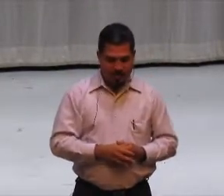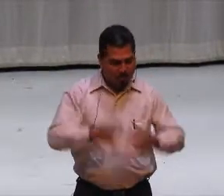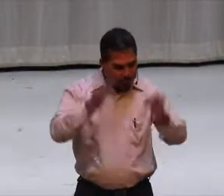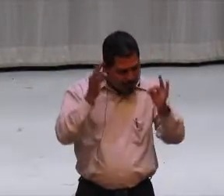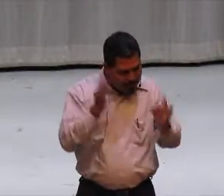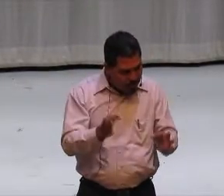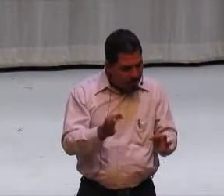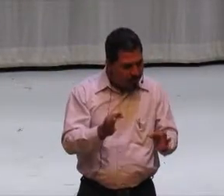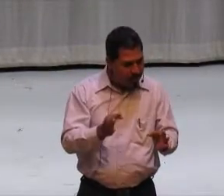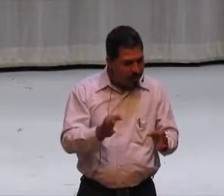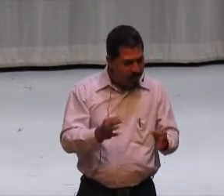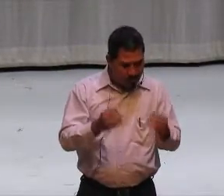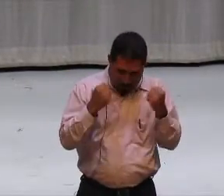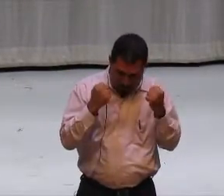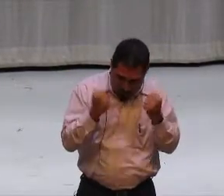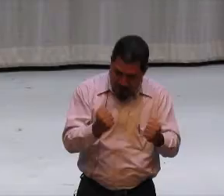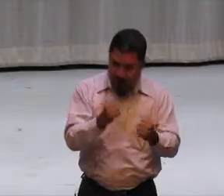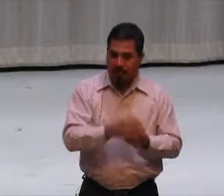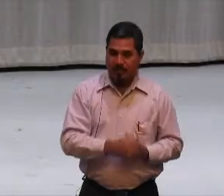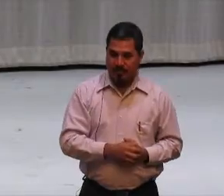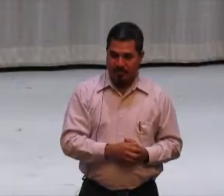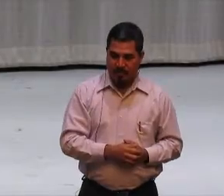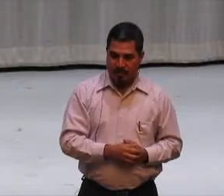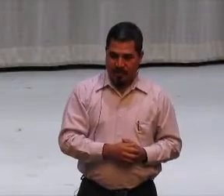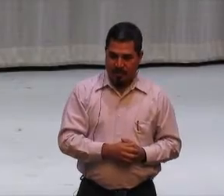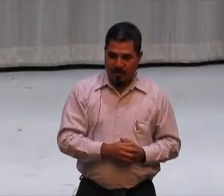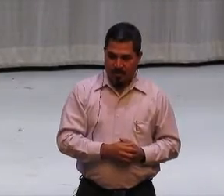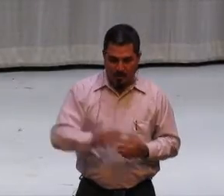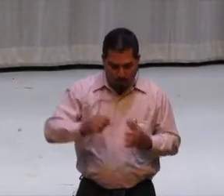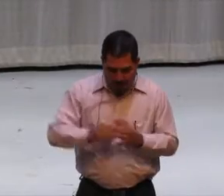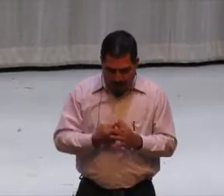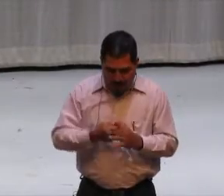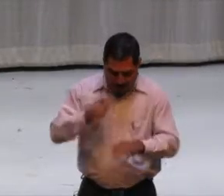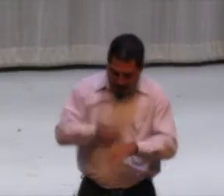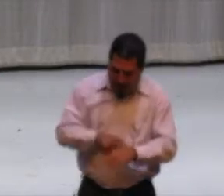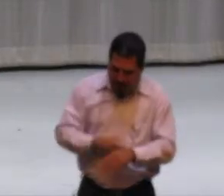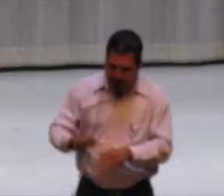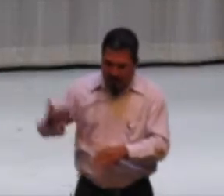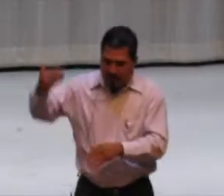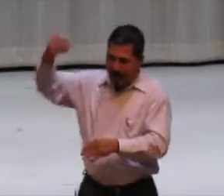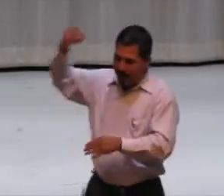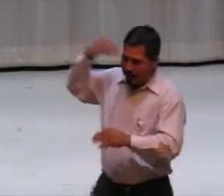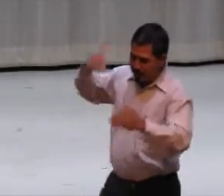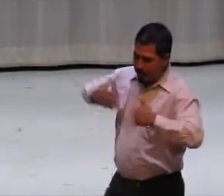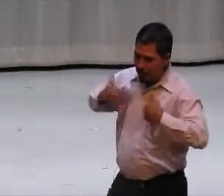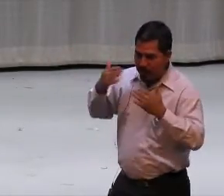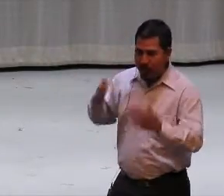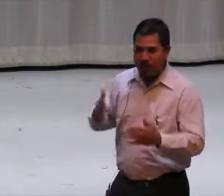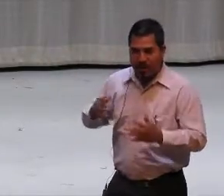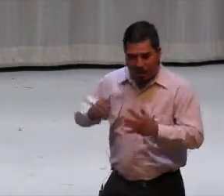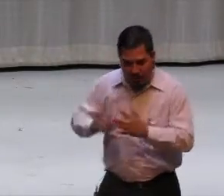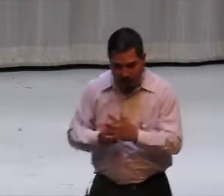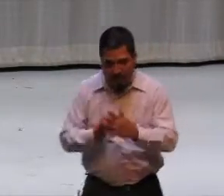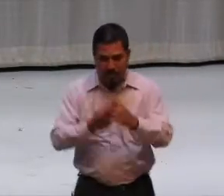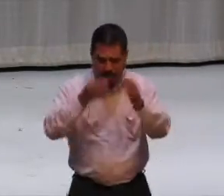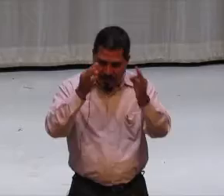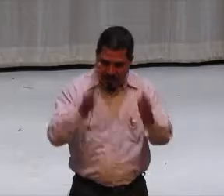Una decisión firme. No comenzaba en ese momento, sino antes de su juventud, él comenzó esa